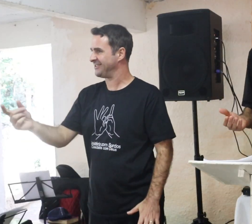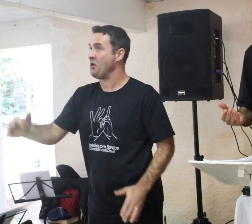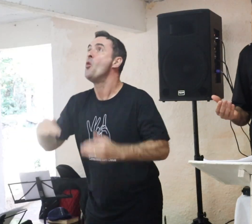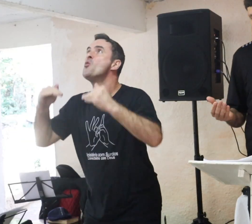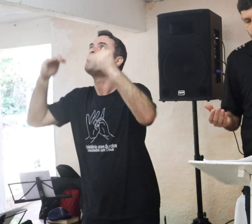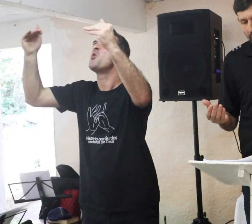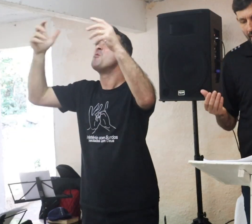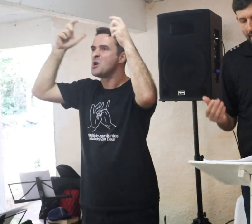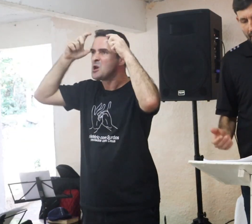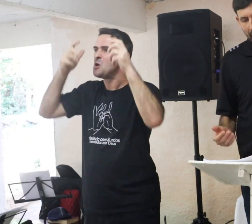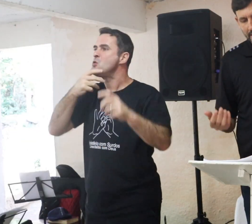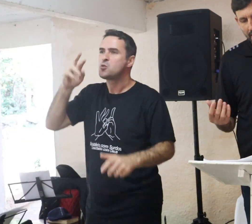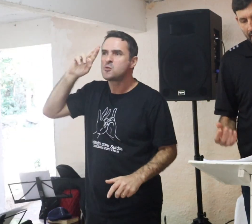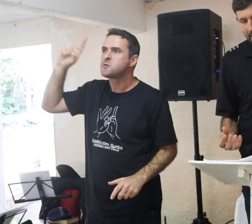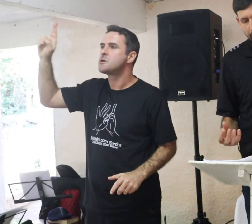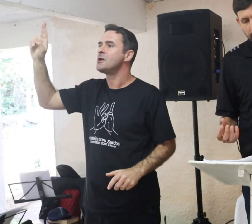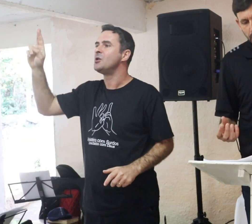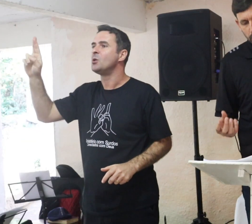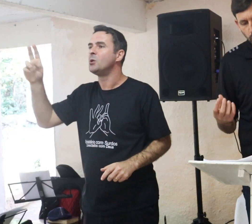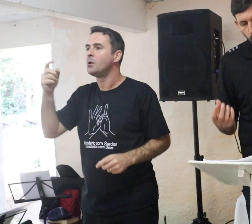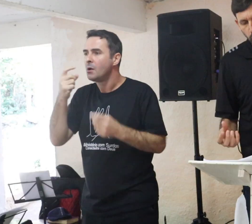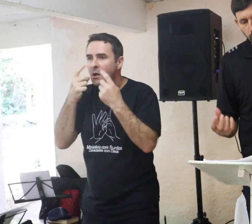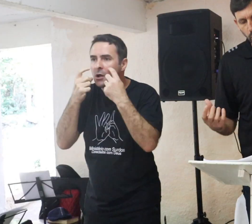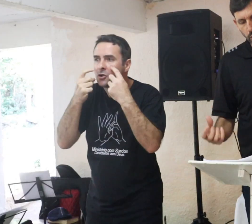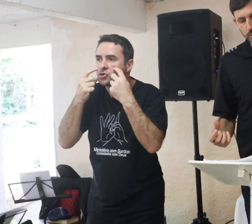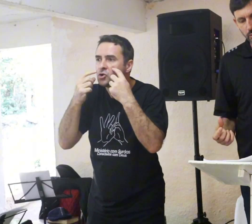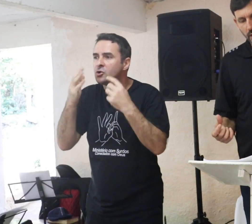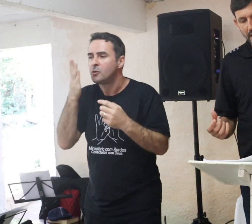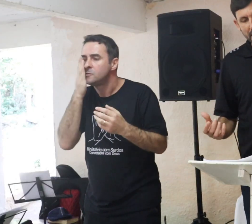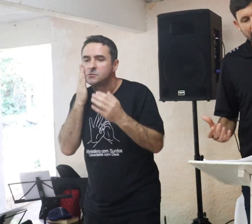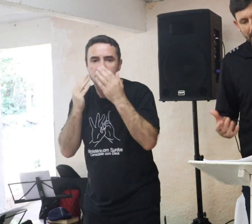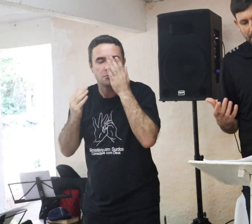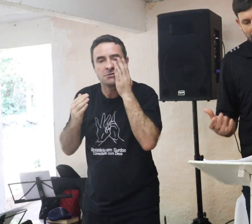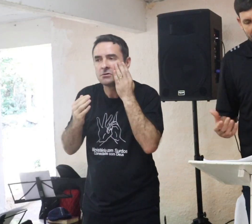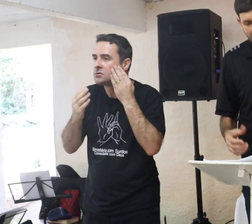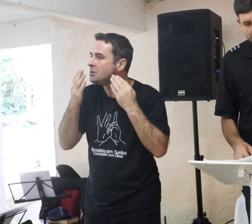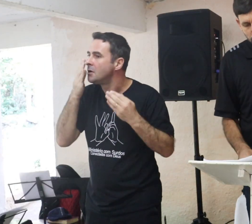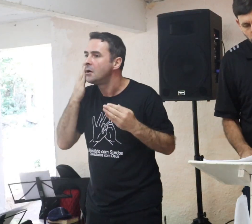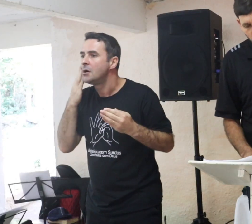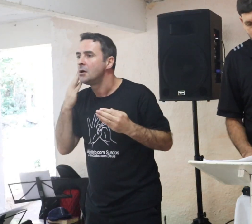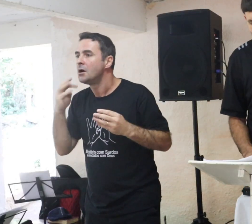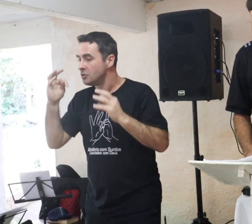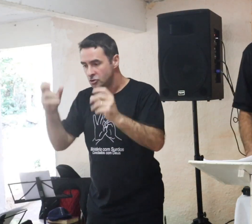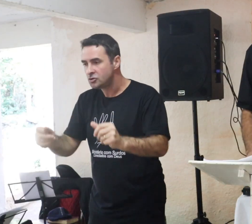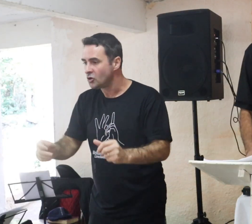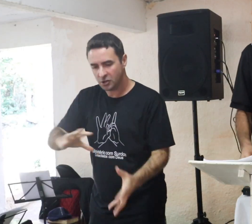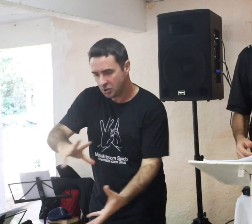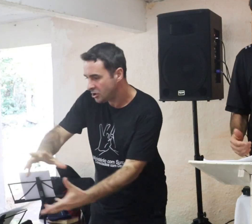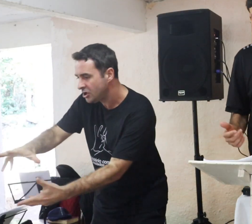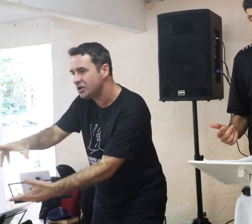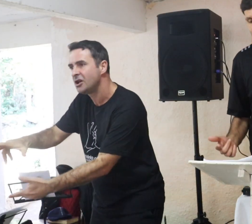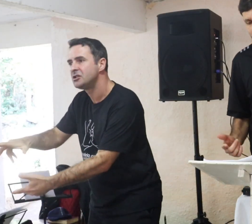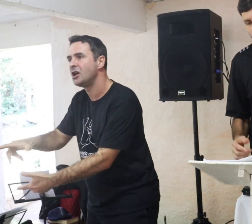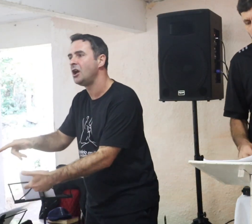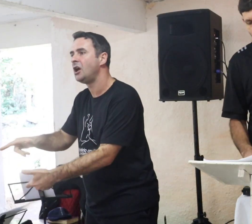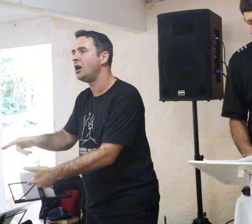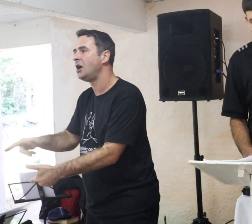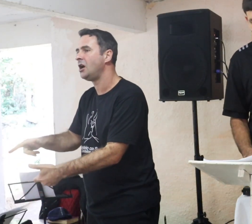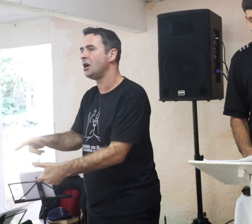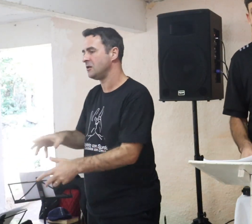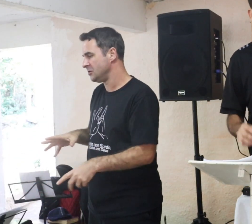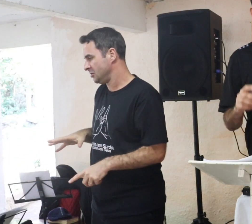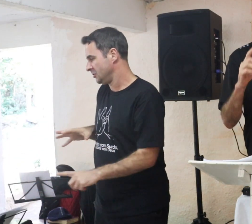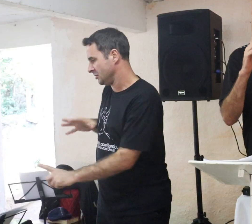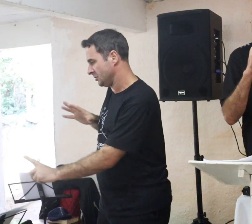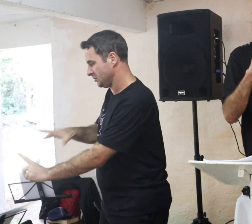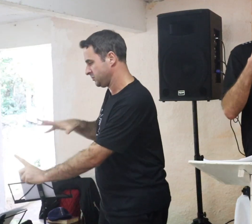Senhor, enxugará as lágrimas de todo o rosto e retirará de toda a terra a zombaria do seu